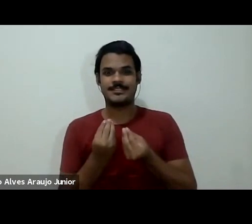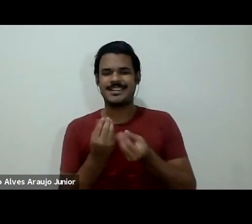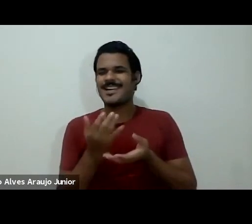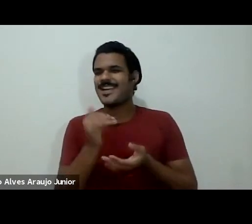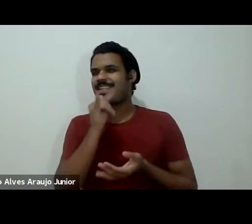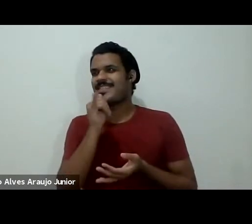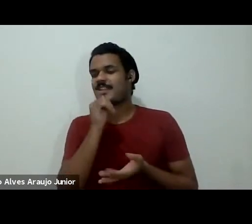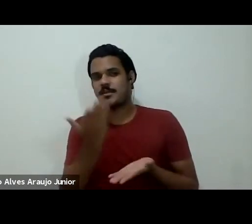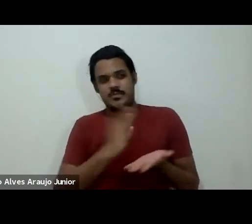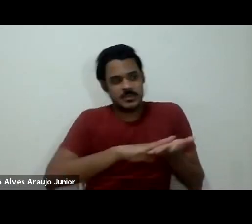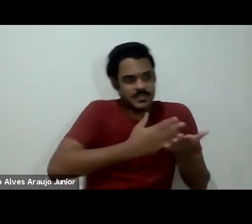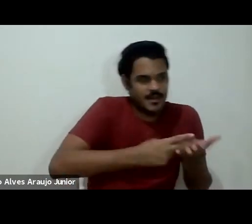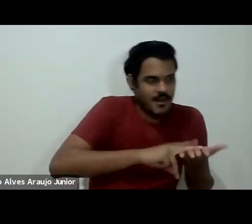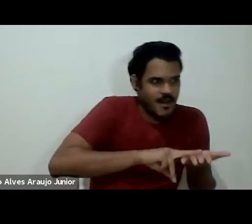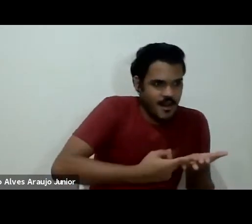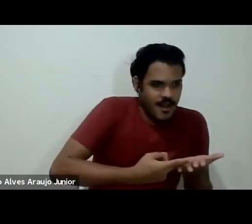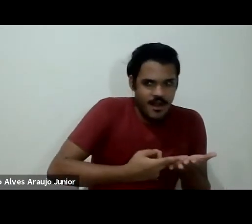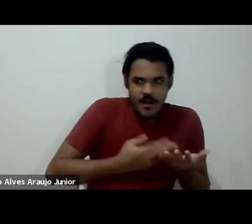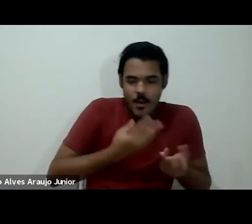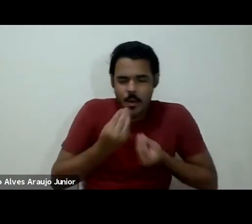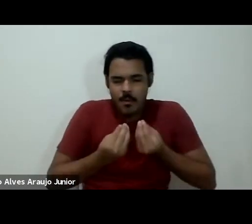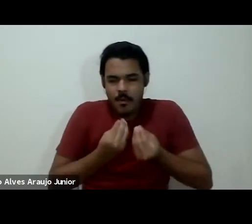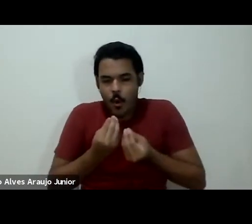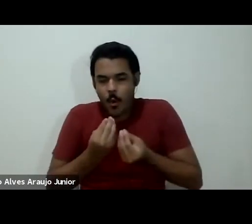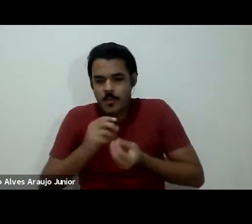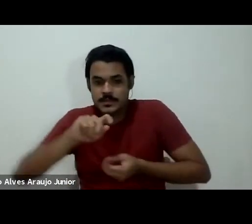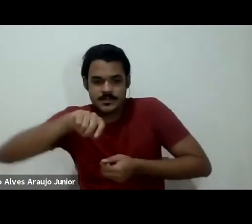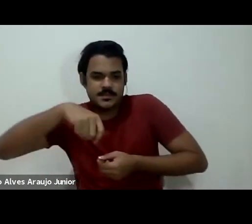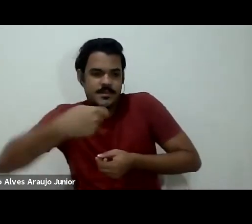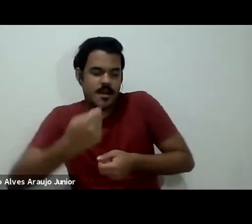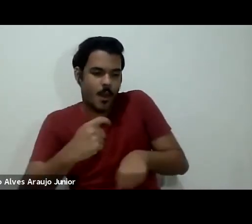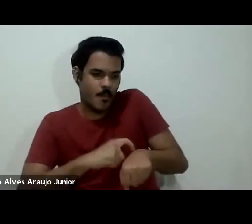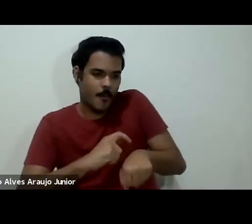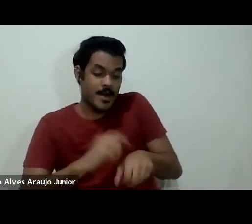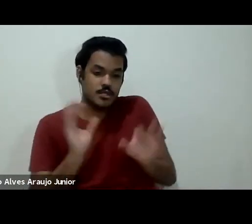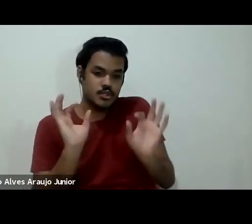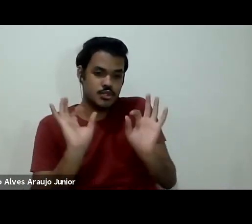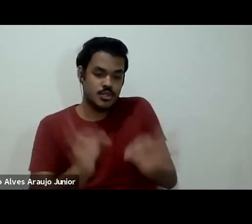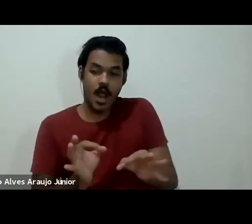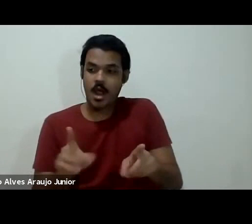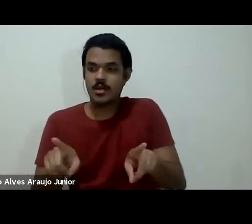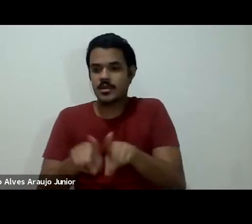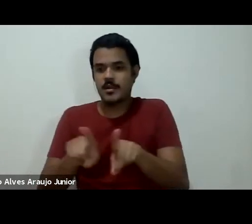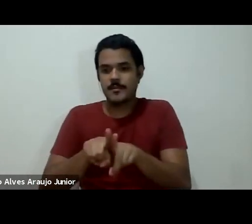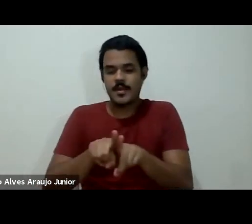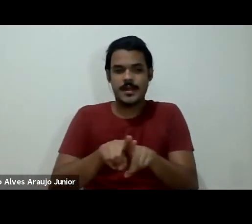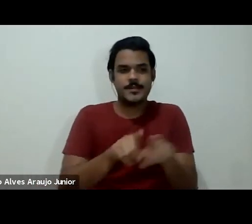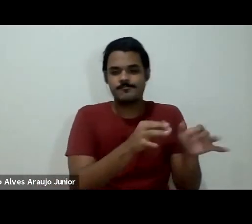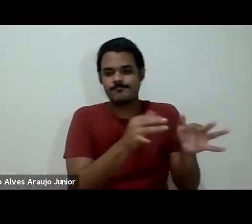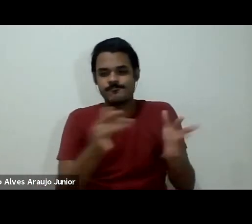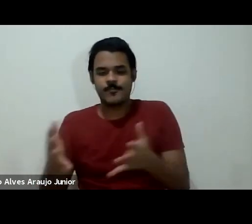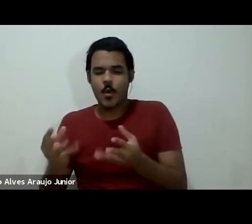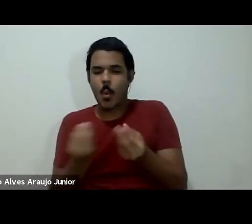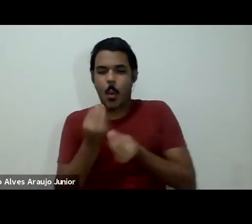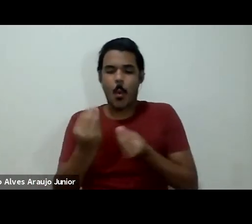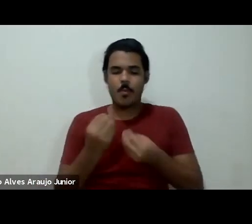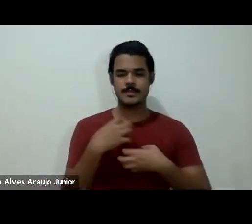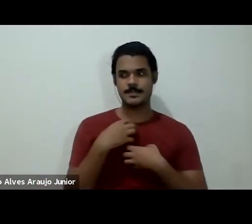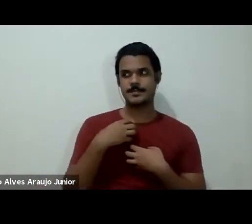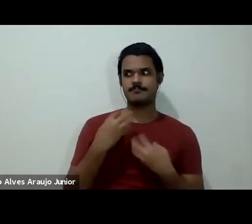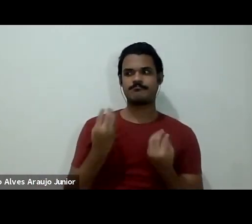encaixar um sinal no tempo certo, adequado, e é isso, né? No filme